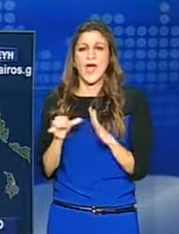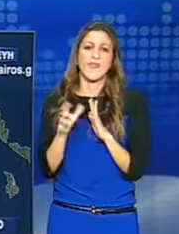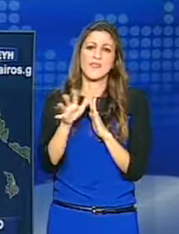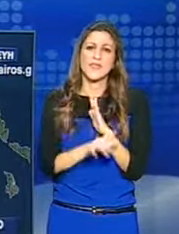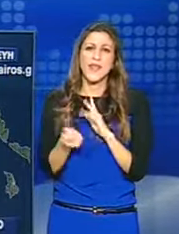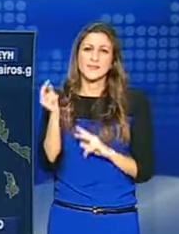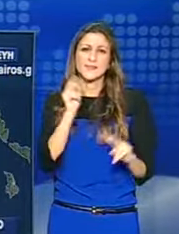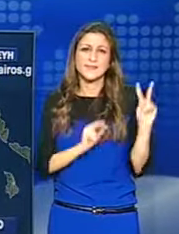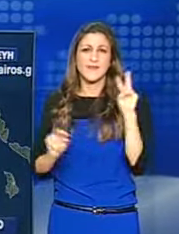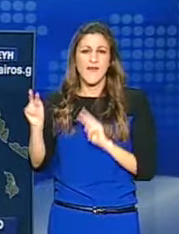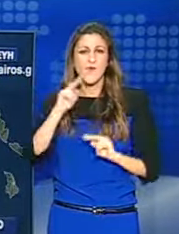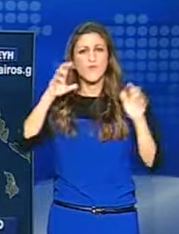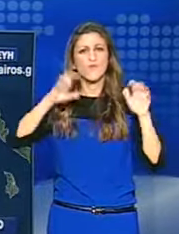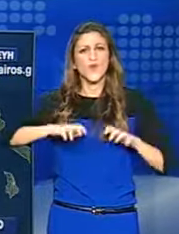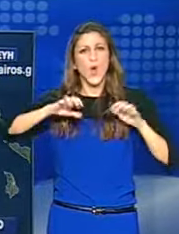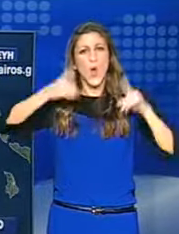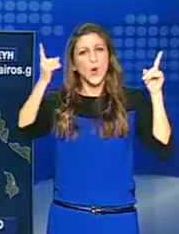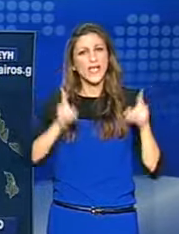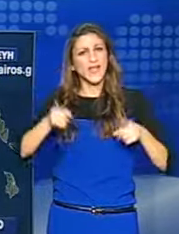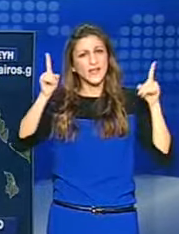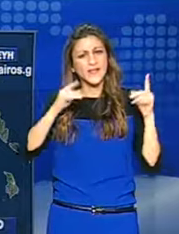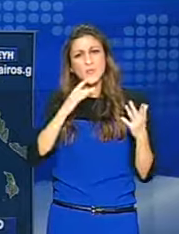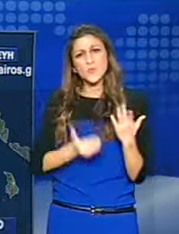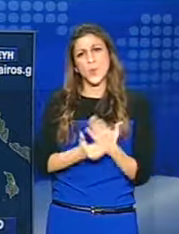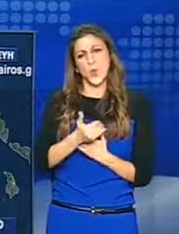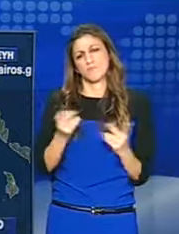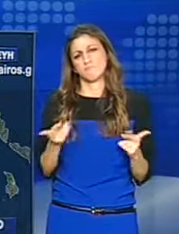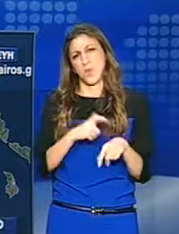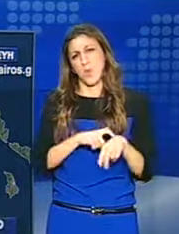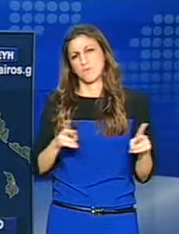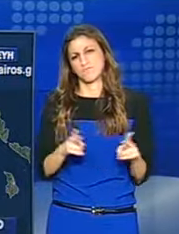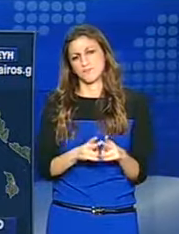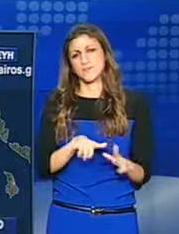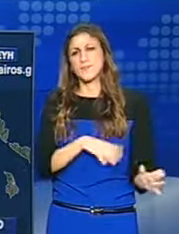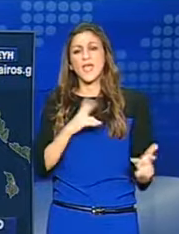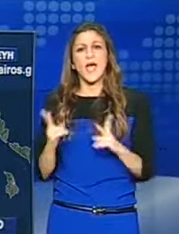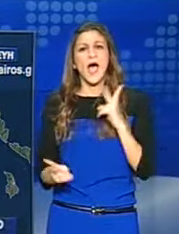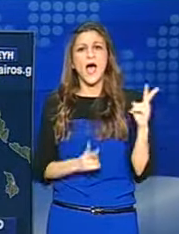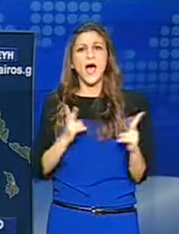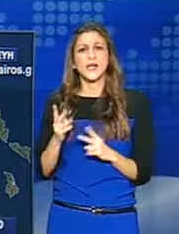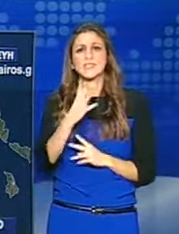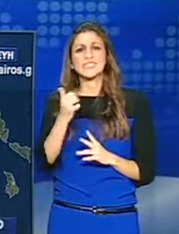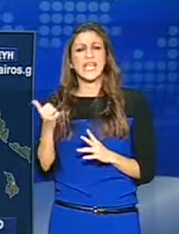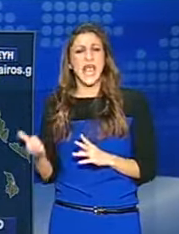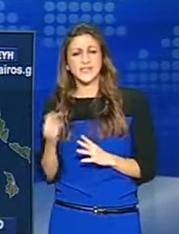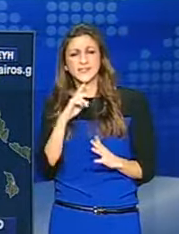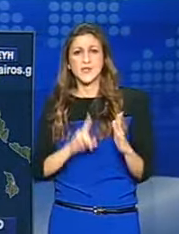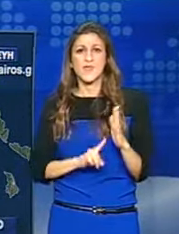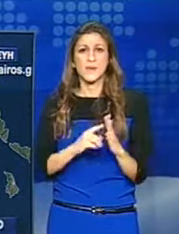νεφώσεις με βροχή ή καταιγίδα μικρής διάρκειας στις πρωινές ώρες άνεμοι νοτιοδυτικοί 4 με 6 μποφόρ και θερμοκρασία από 6 έως